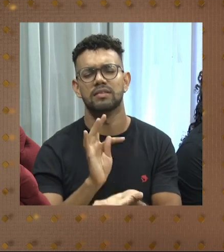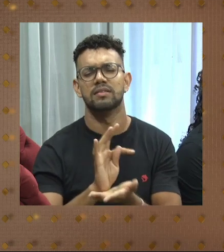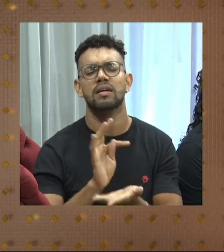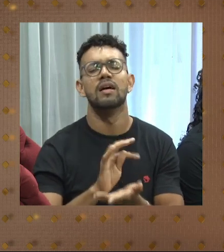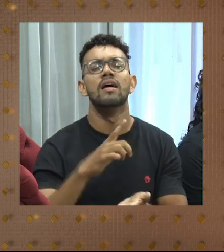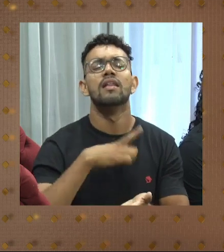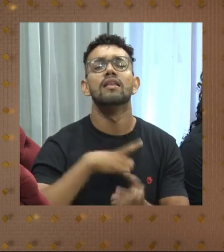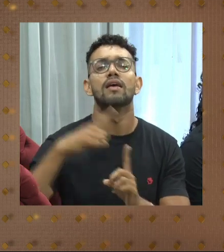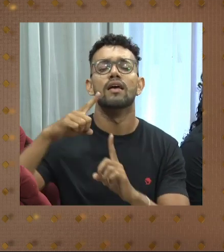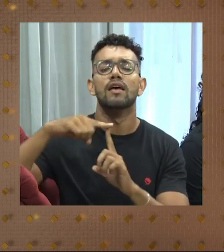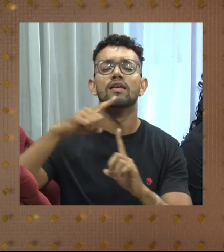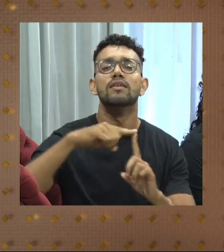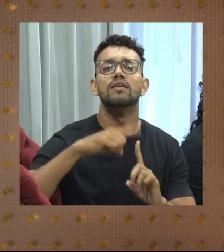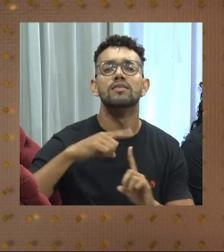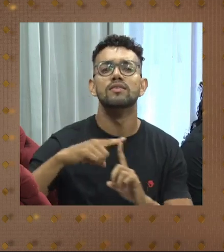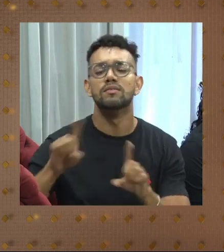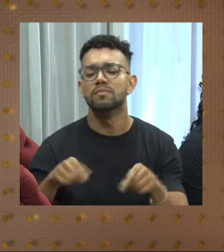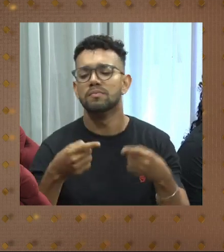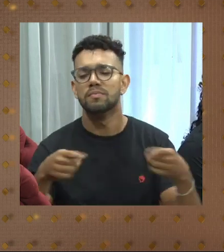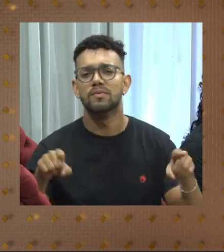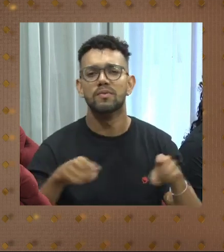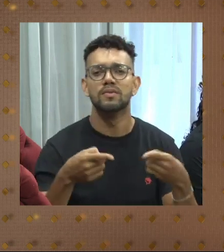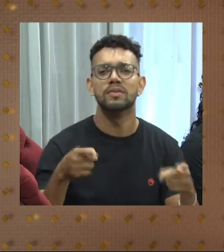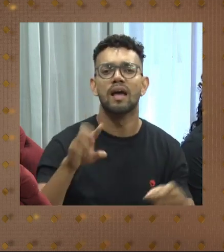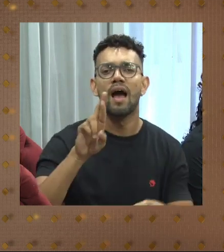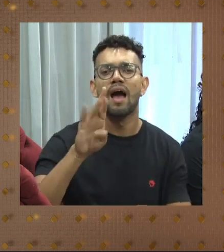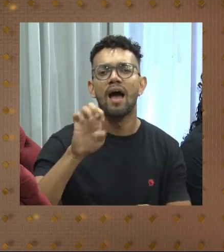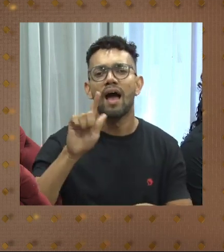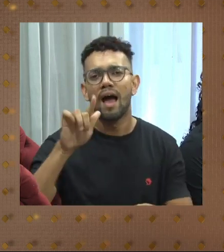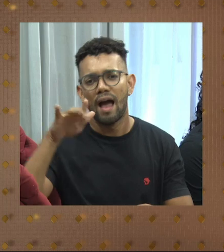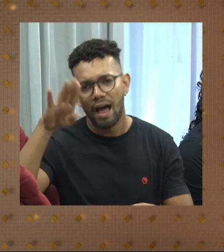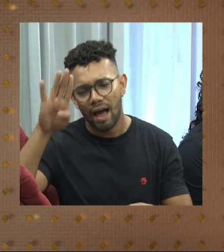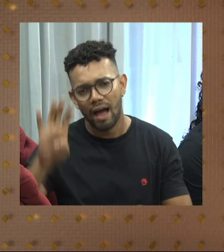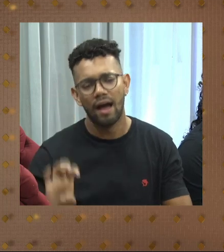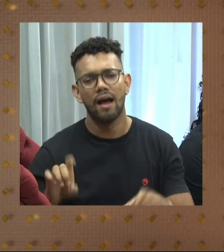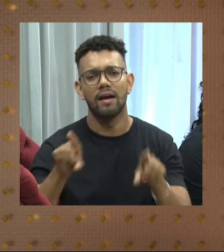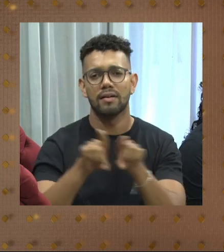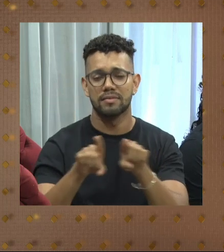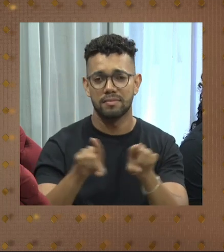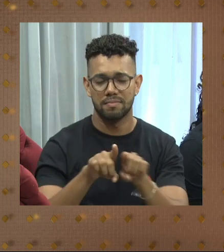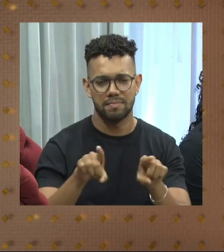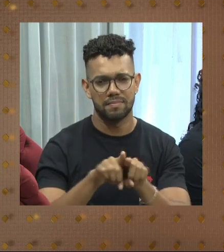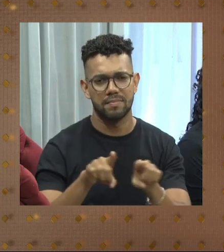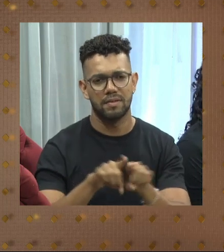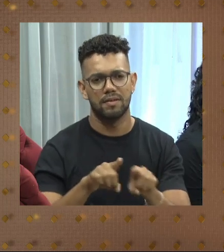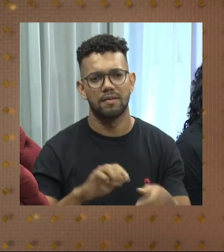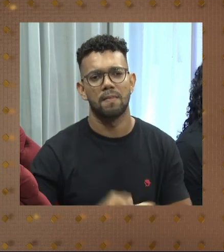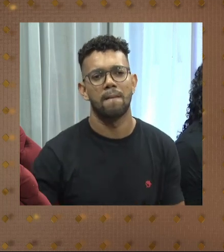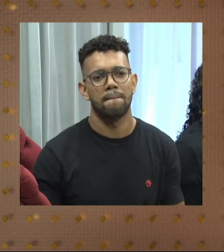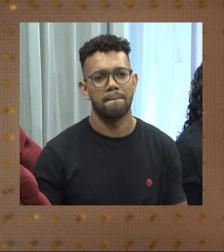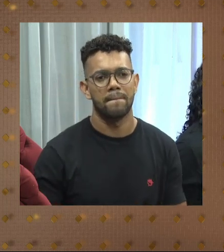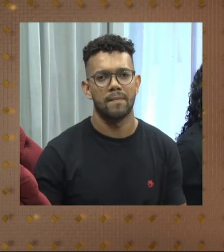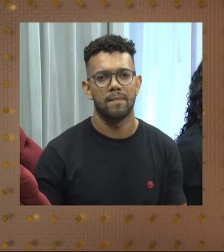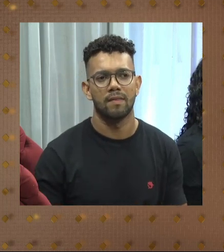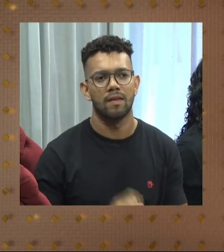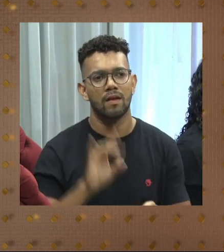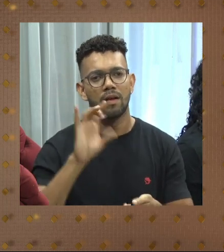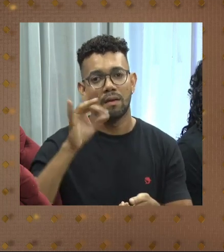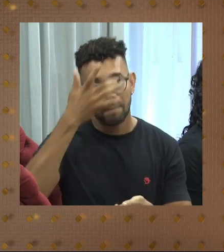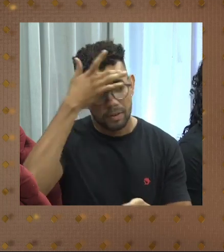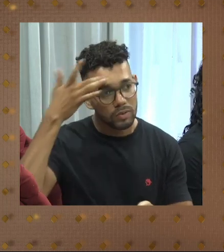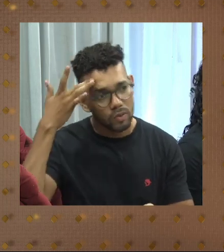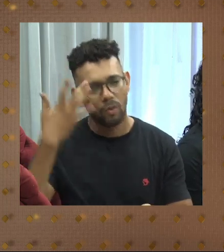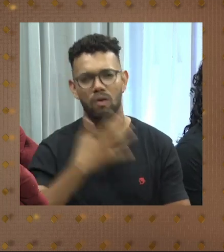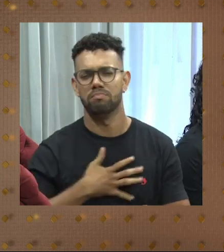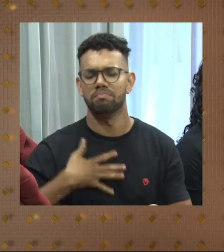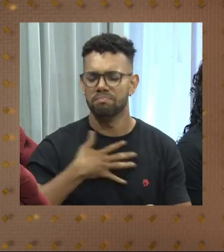Olha aí que beleza. Né? Teresina é a capital do rock mesmo. Do eu, rock. Jovem, eu fui headbanger. Entendeu? Muita gente pensa, ah, é só forró. Não, não